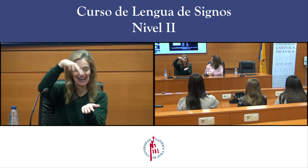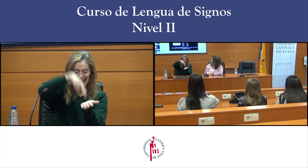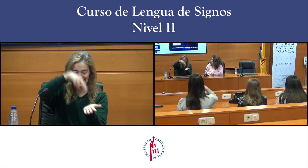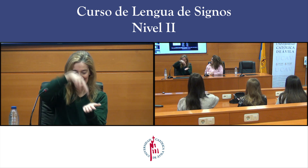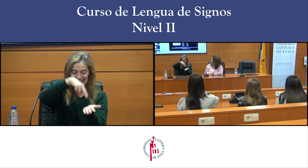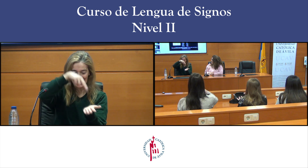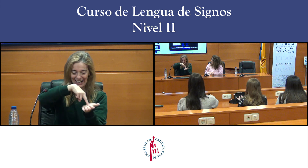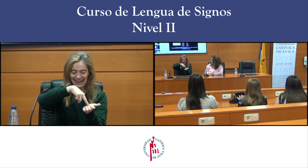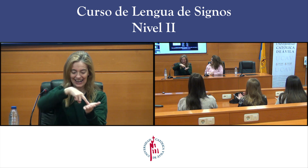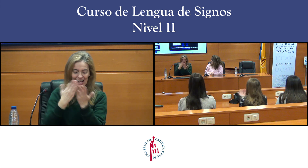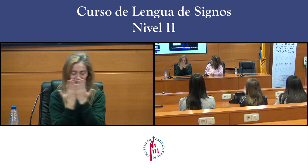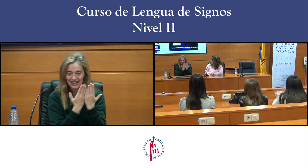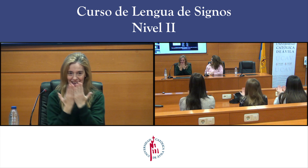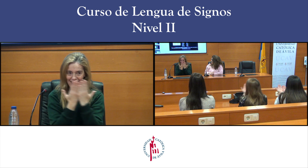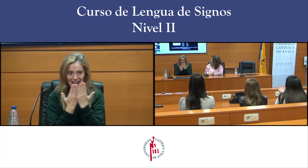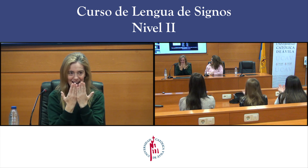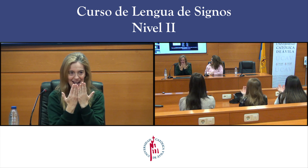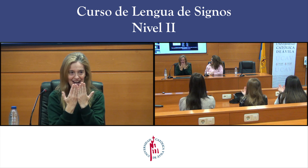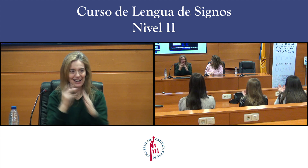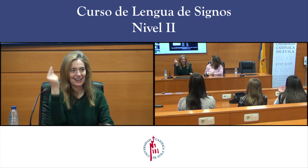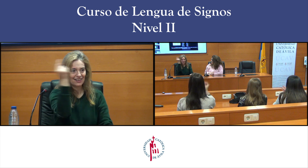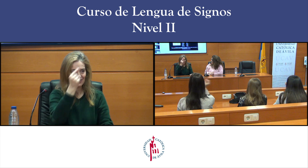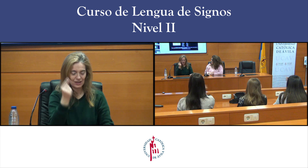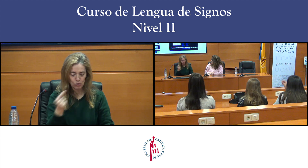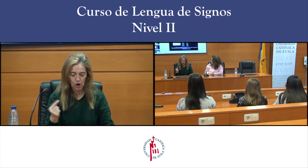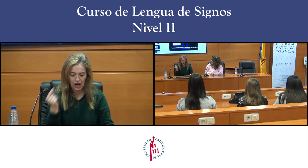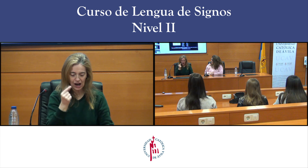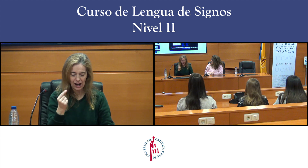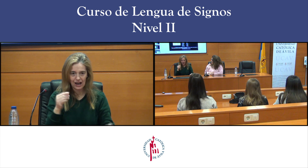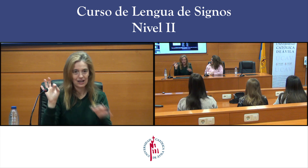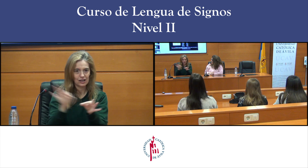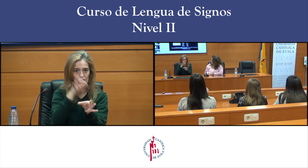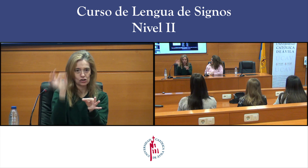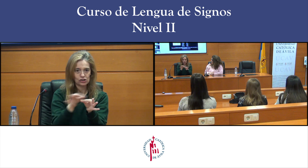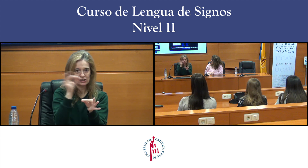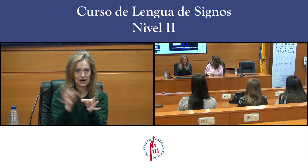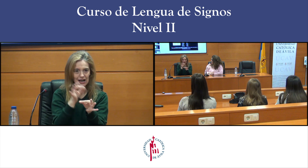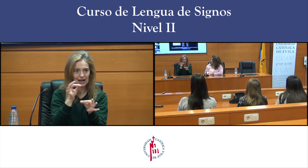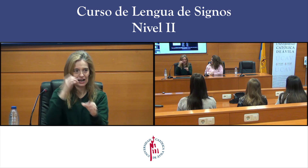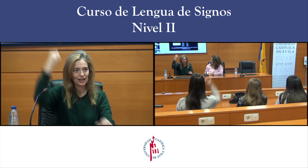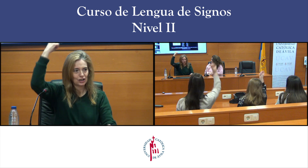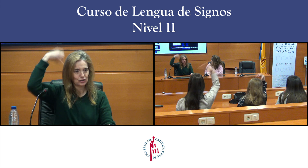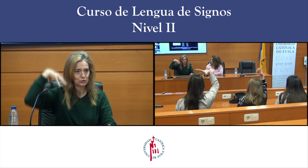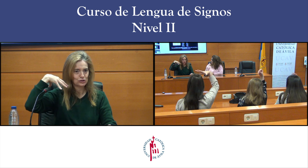saltar leer dibujar coser luchar